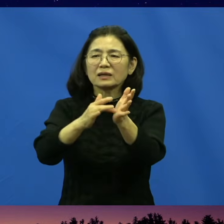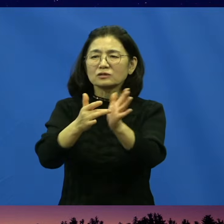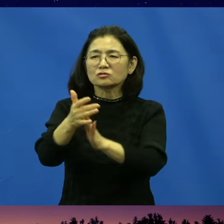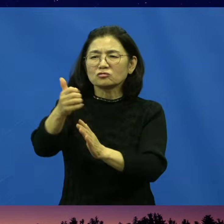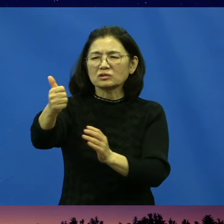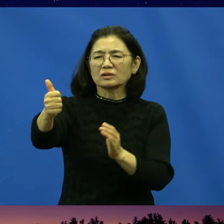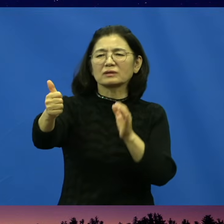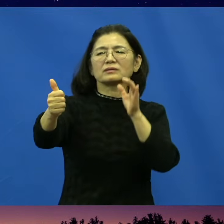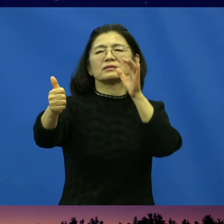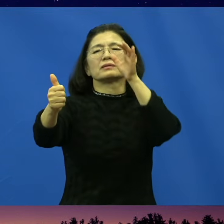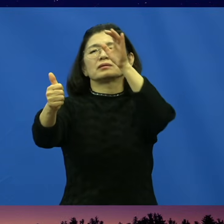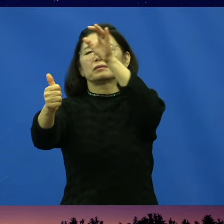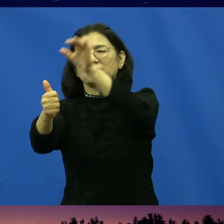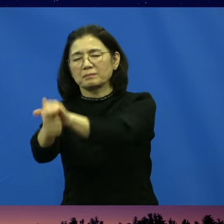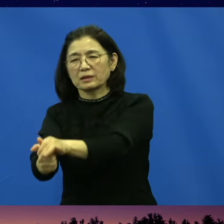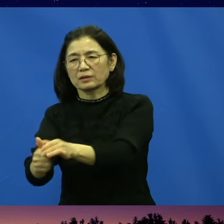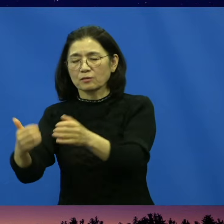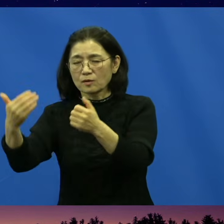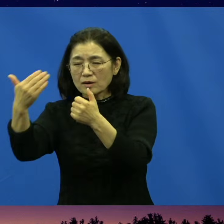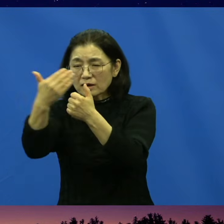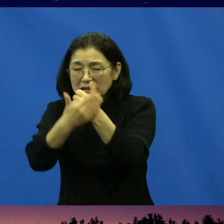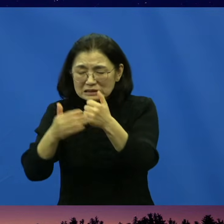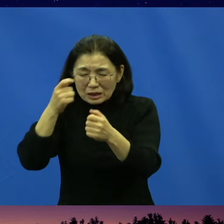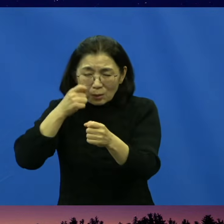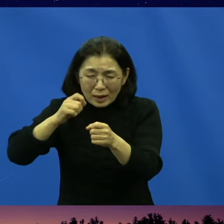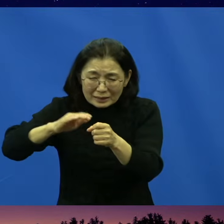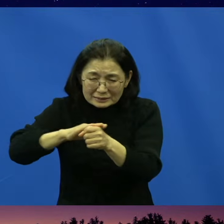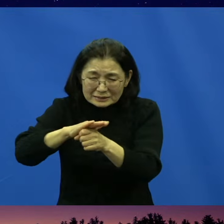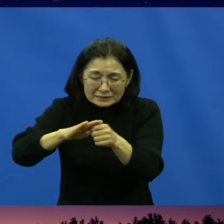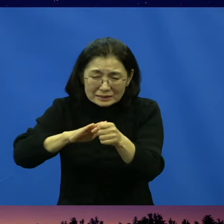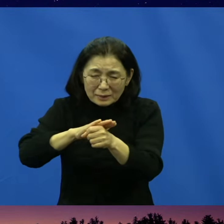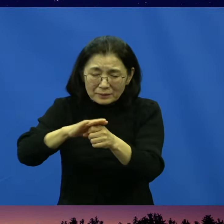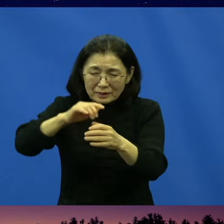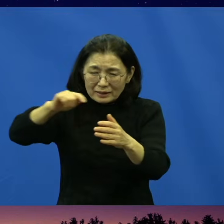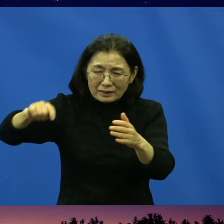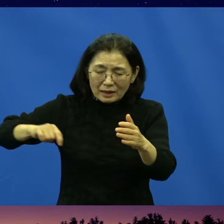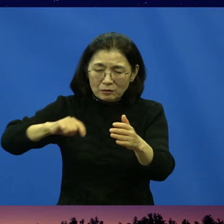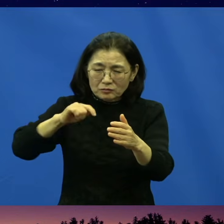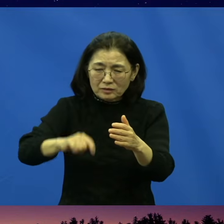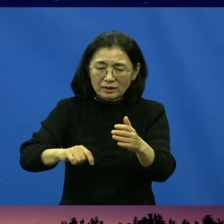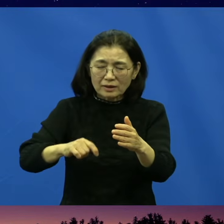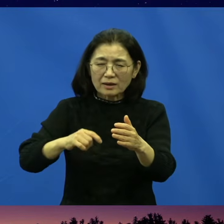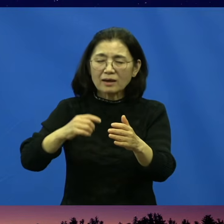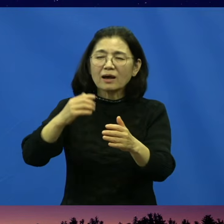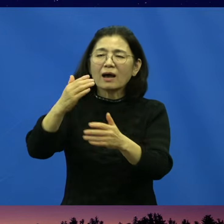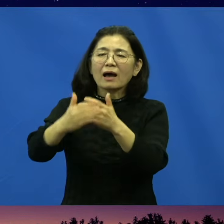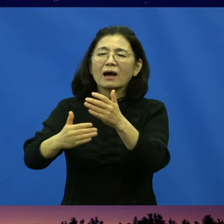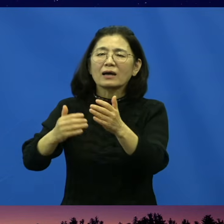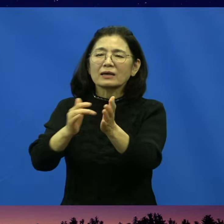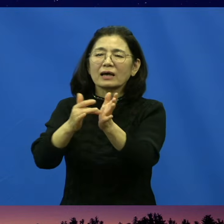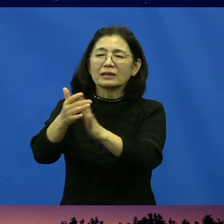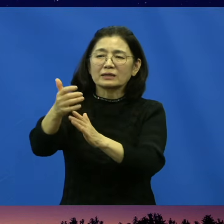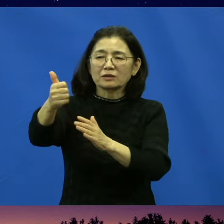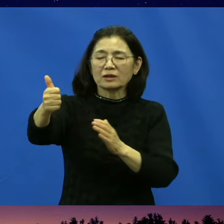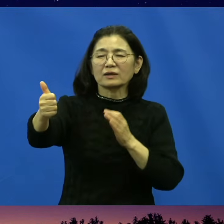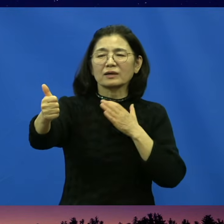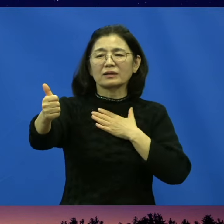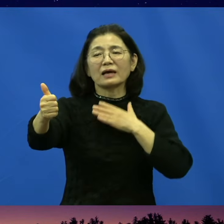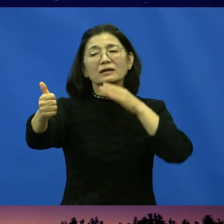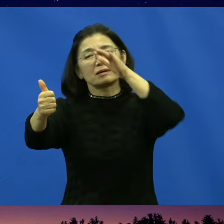주님의 은혜와 자비와 긍휼 가운데 나를 내어놓는 것입니다. 어쩌면